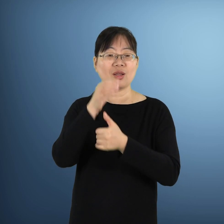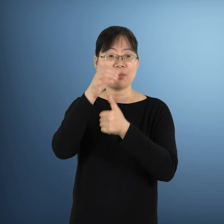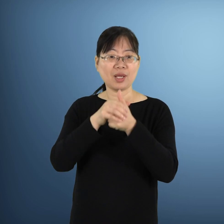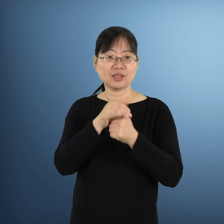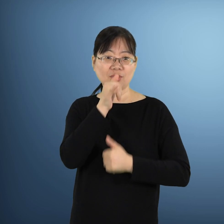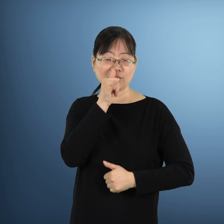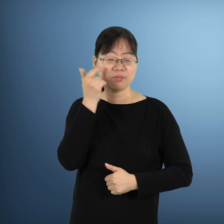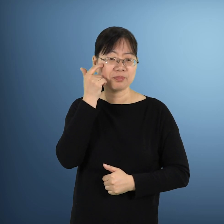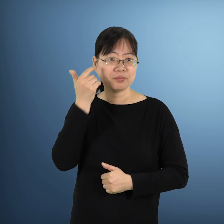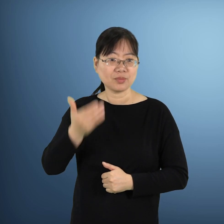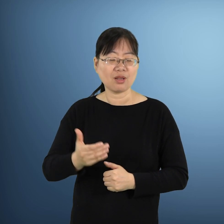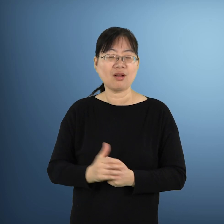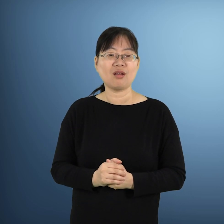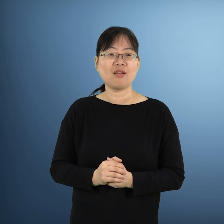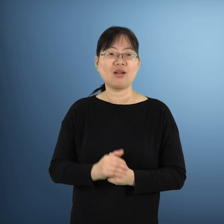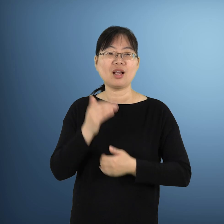거예요?